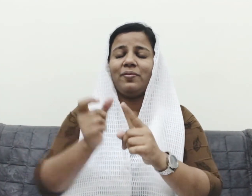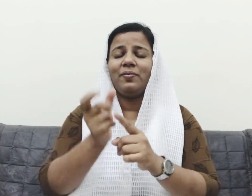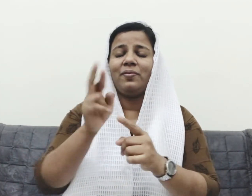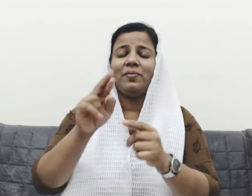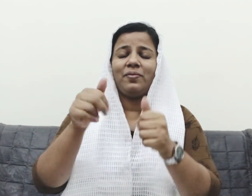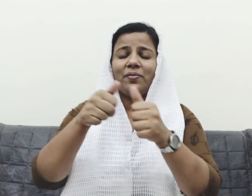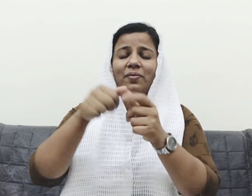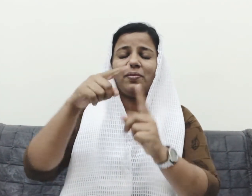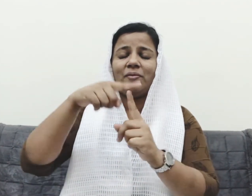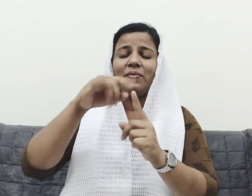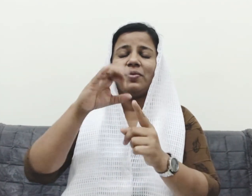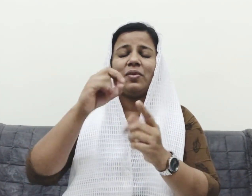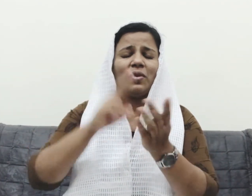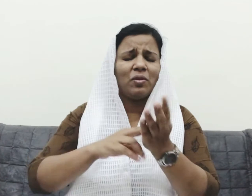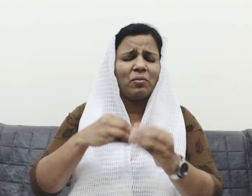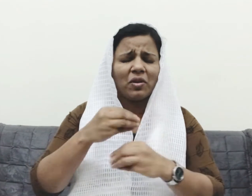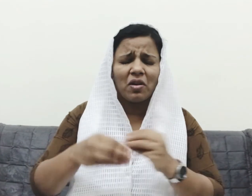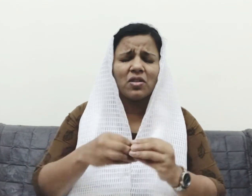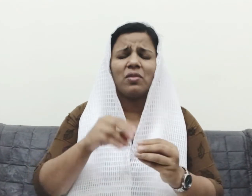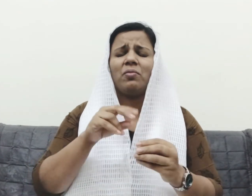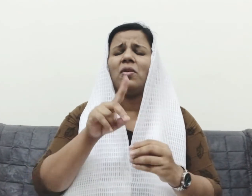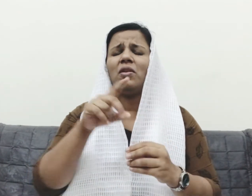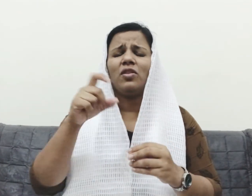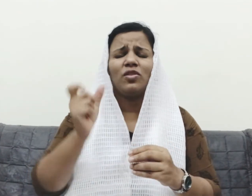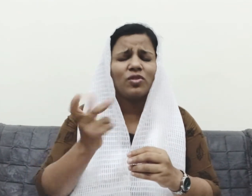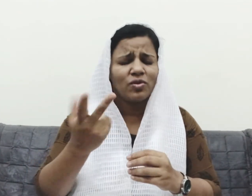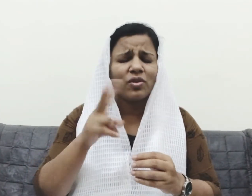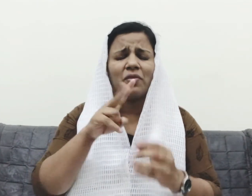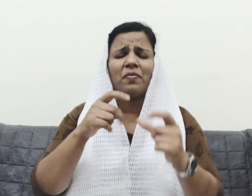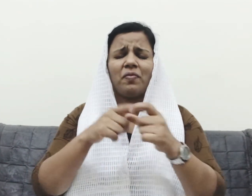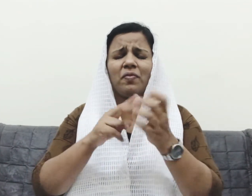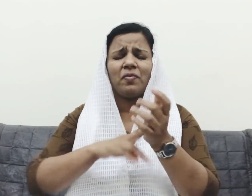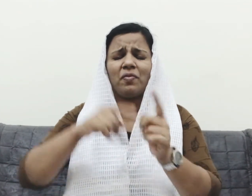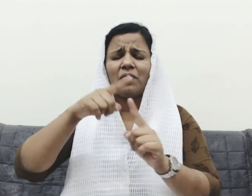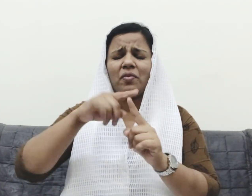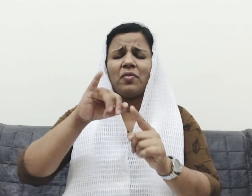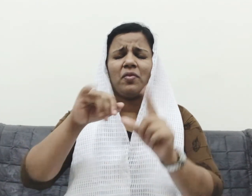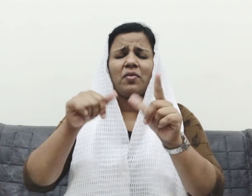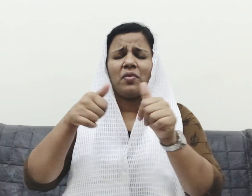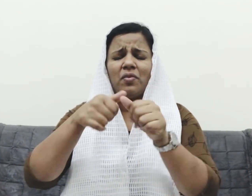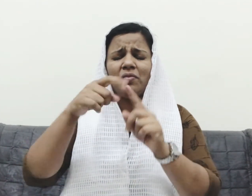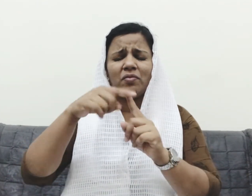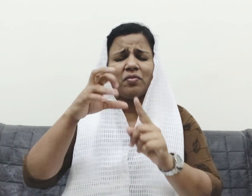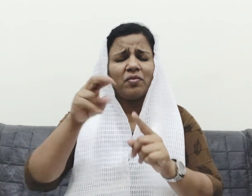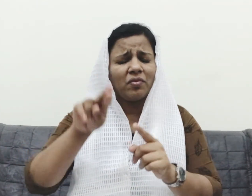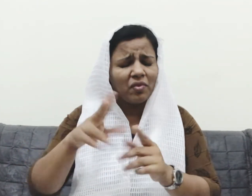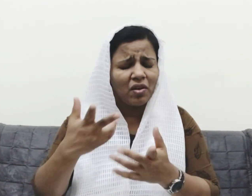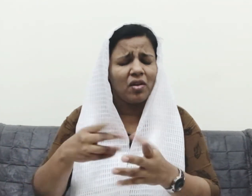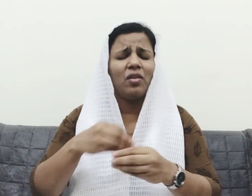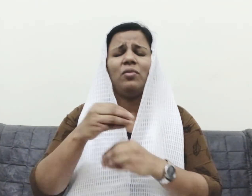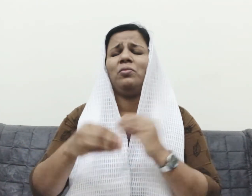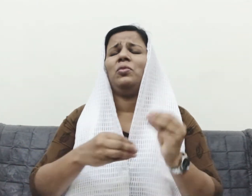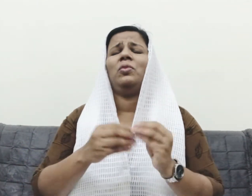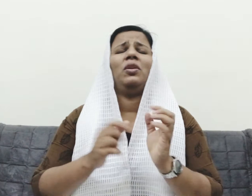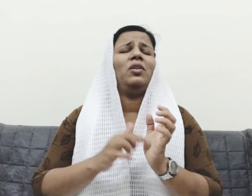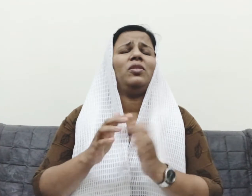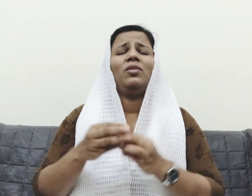ഞങ്ങൾ പ്രാർത്ഥിക്കുന്നു. വെന്റിലേറ്ററിലായിരിക്കുന്ന ഓരോ പ്രിയപ്പെട്ടവരെയും കർത്താവിൻ്റെ കരങ്ങളിൽ തരുന്നു. പരിപൂർണ്ണ സൗഖ്യം കർത്താവ് കൊടുക്കുന്നതിനായിട്ട് സ്തോത്രം. അതുപോലെ